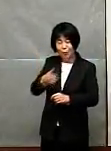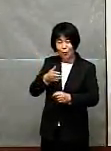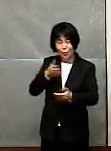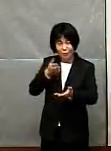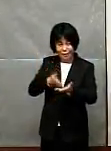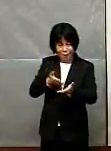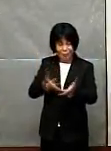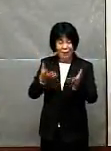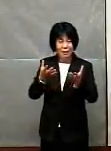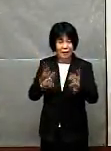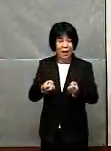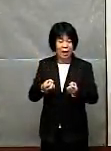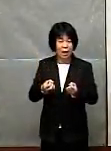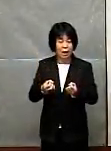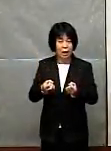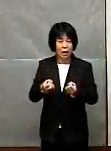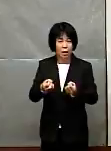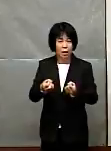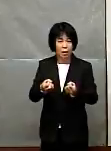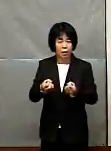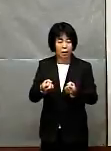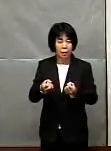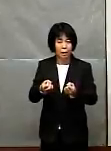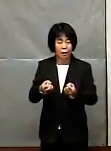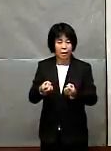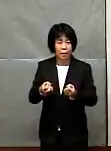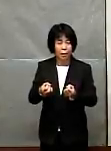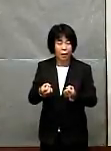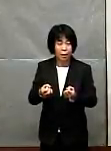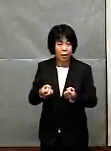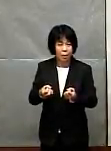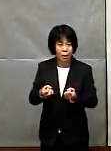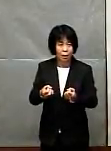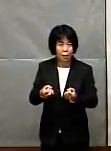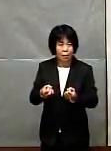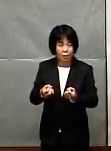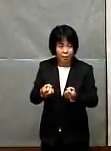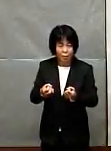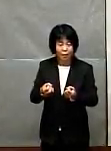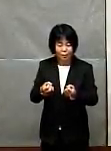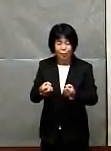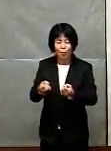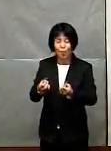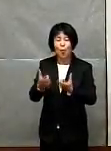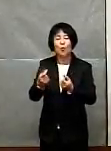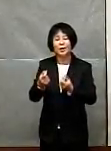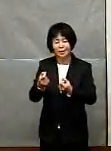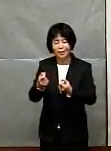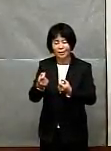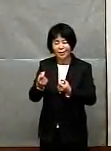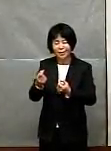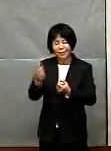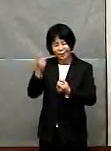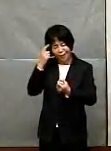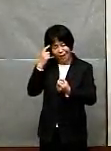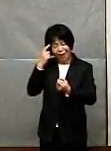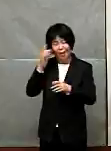、そういうことで、考えていきたいというふうに思っております